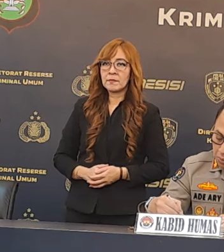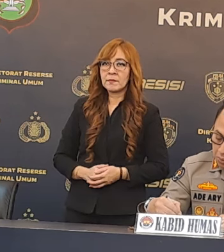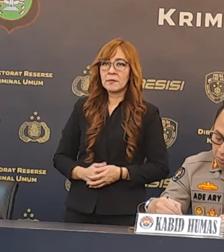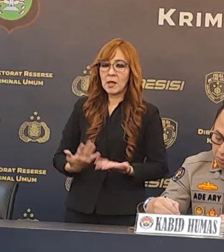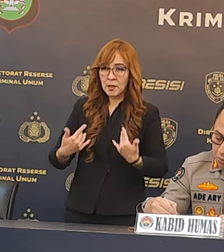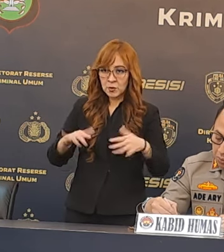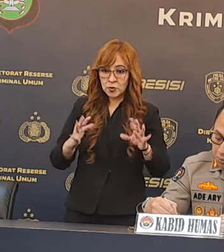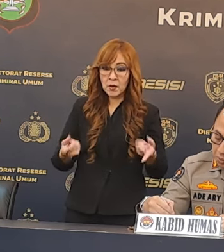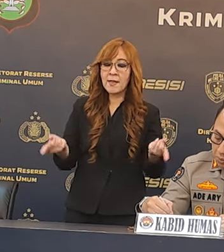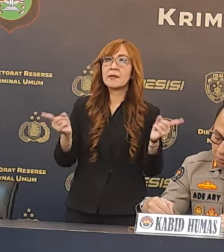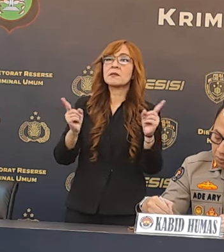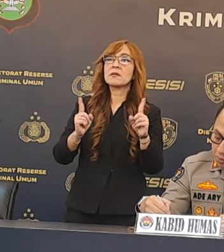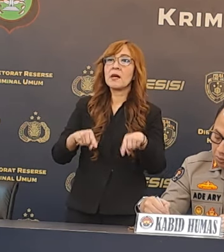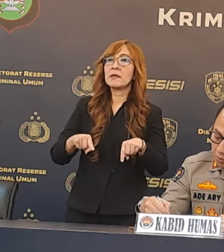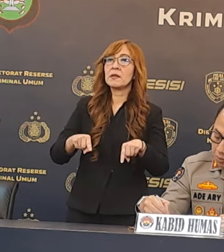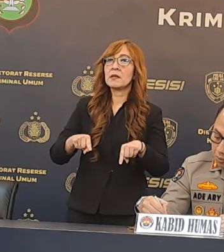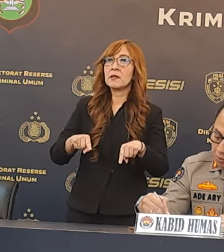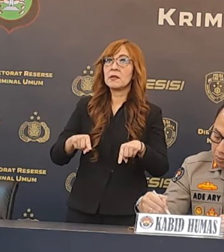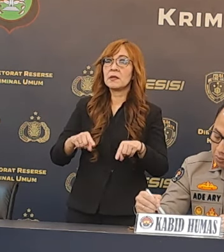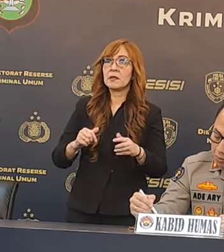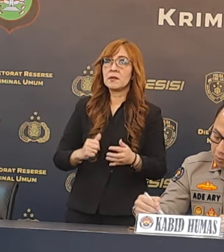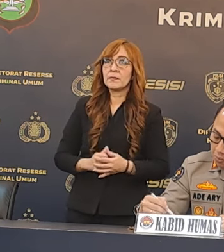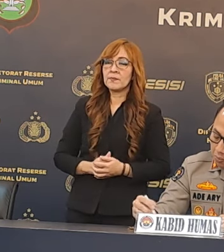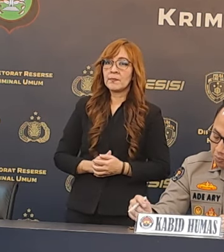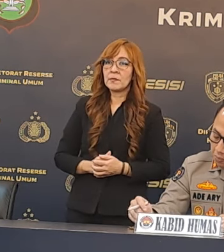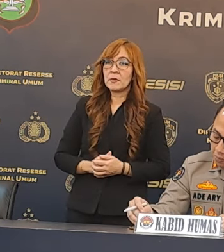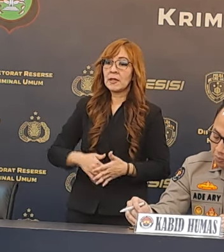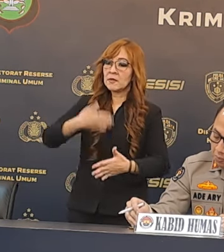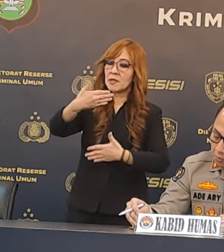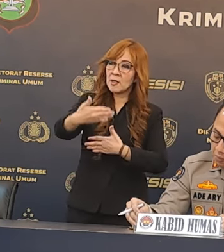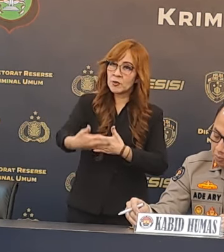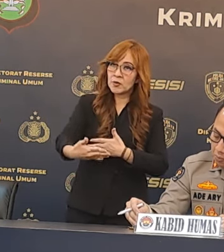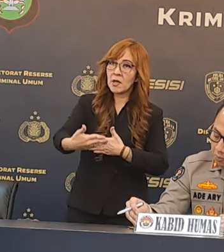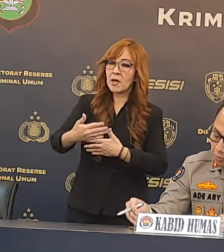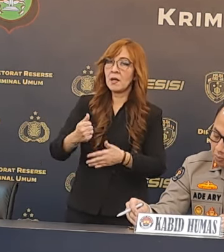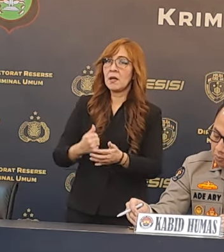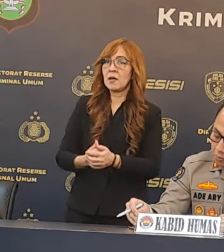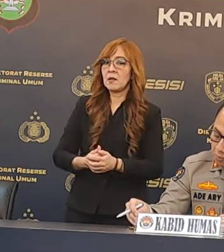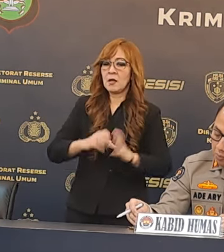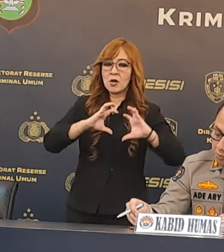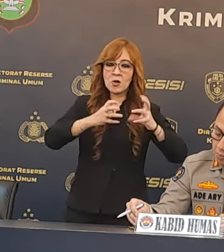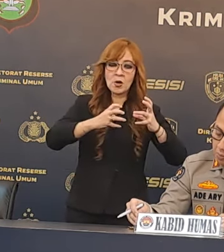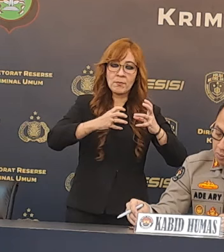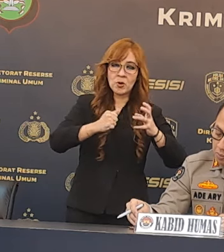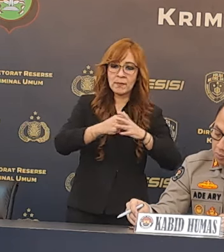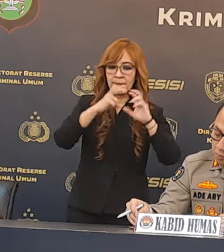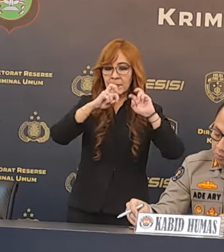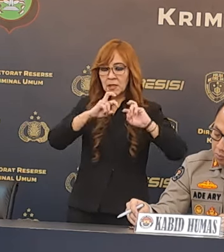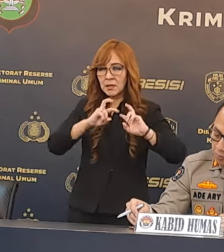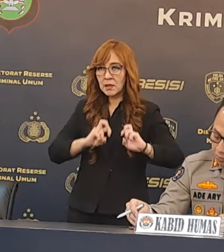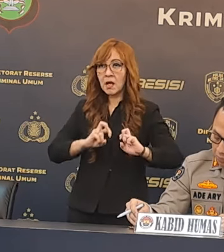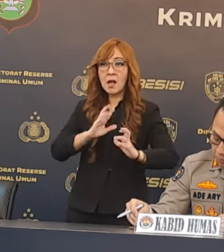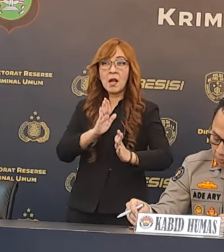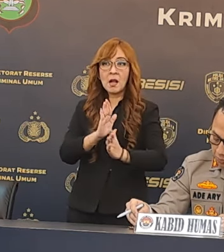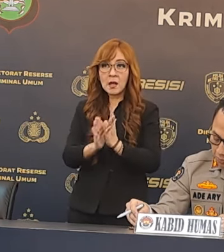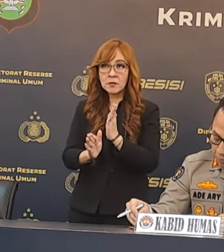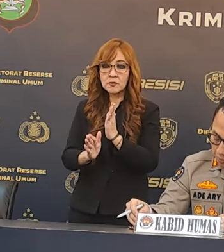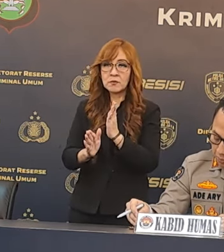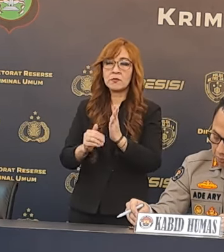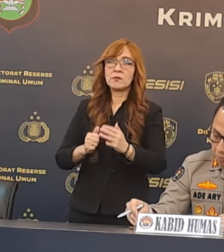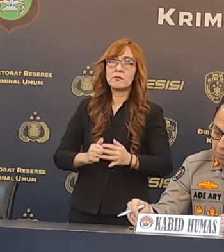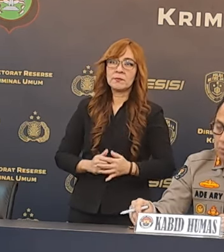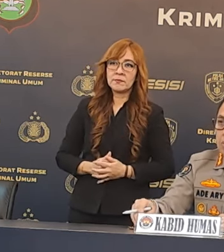terjadinya kejadian tersebut, selanjutnya penyidik melakukan